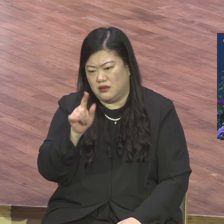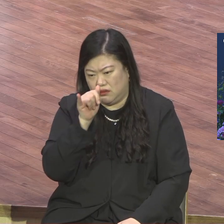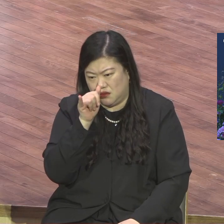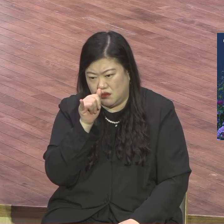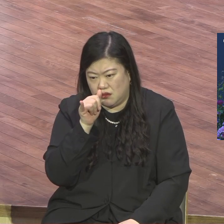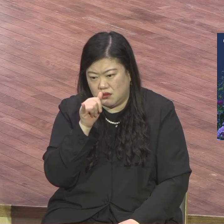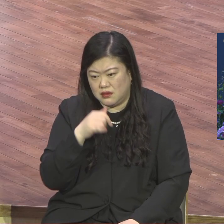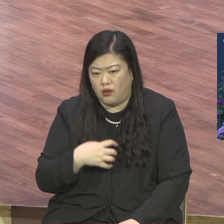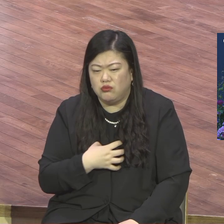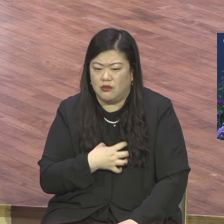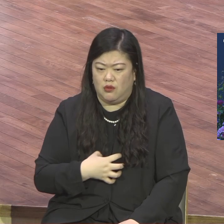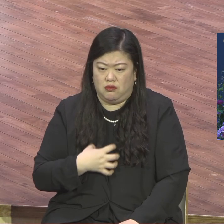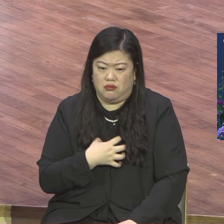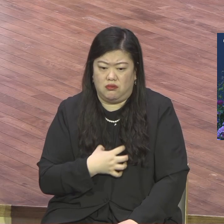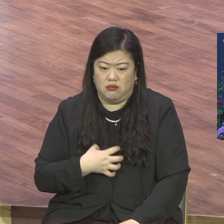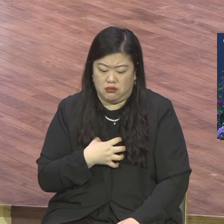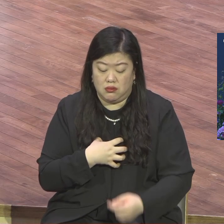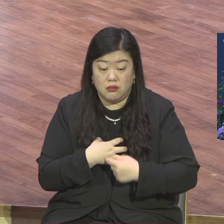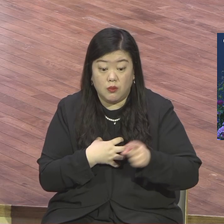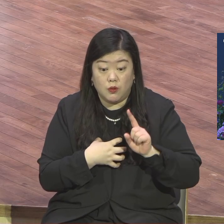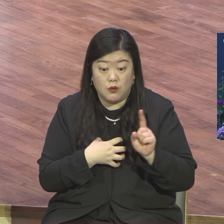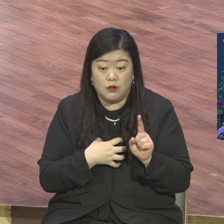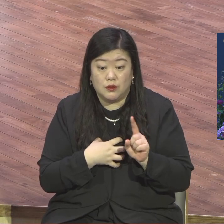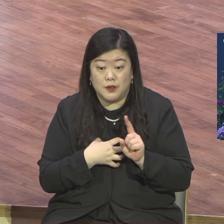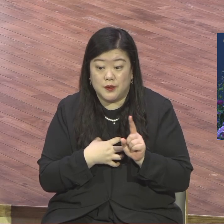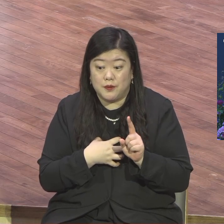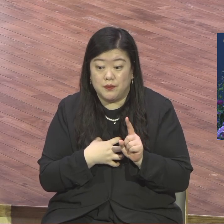있었어요. 그것은